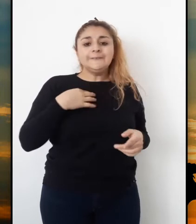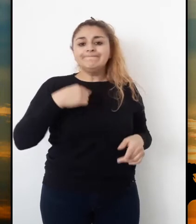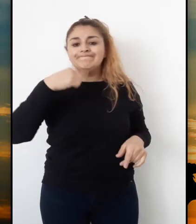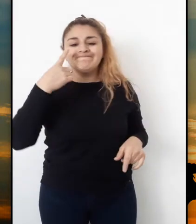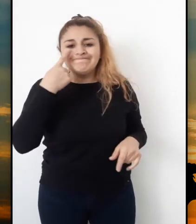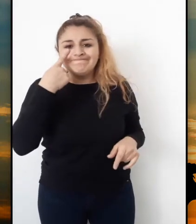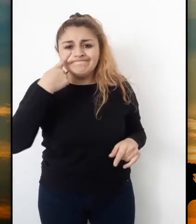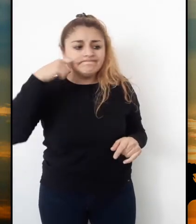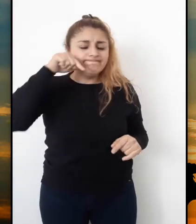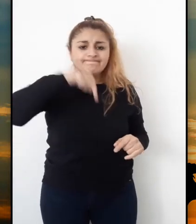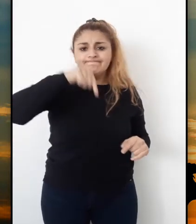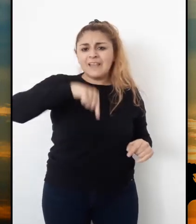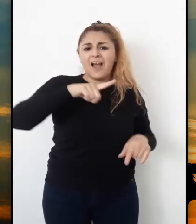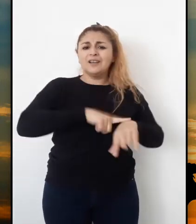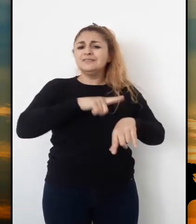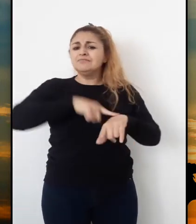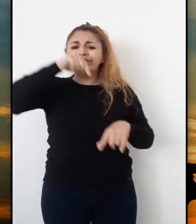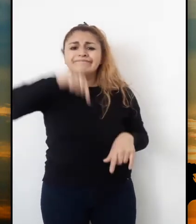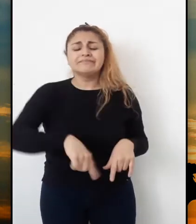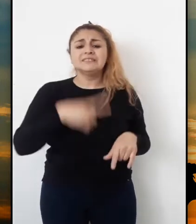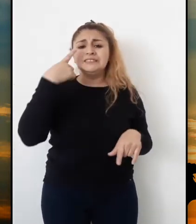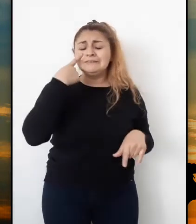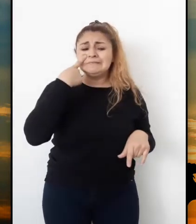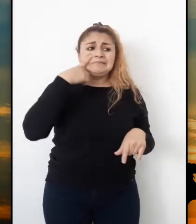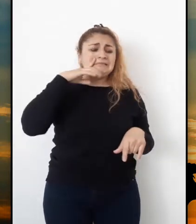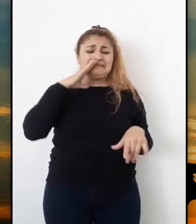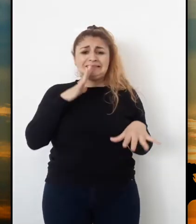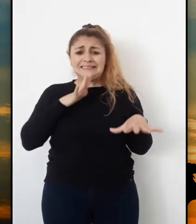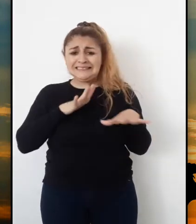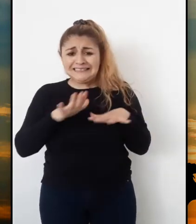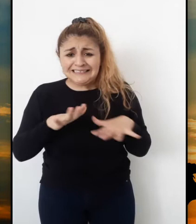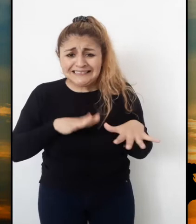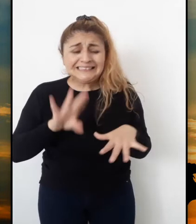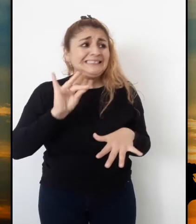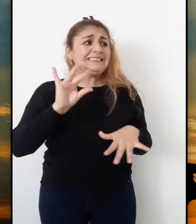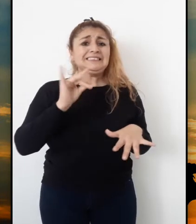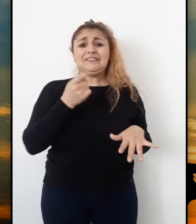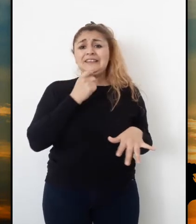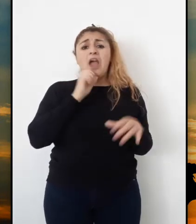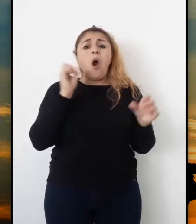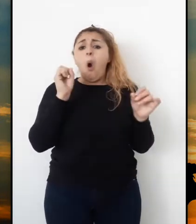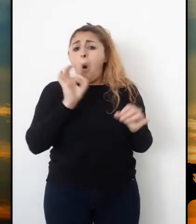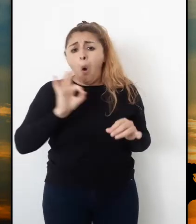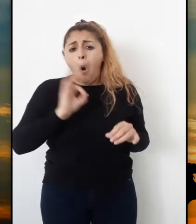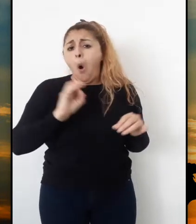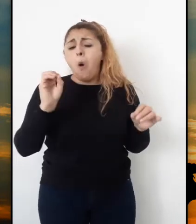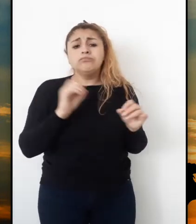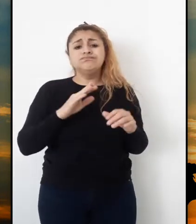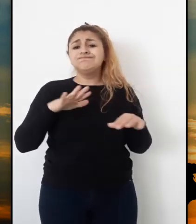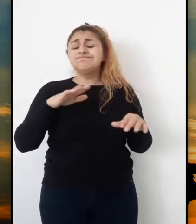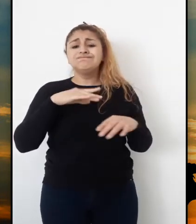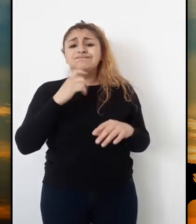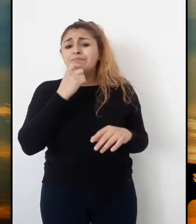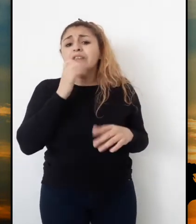je serai dans une attitude de remerciement. Yo estaré en una actitud de agradecimiento. Parce